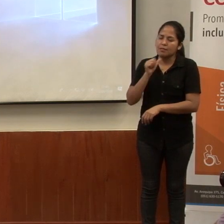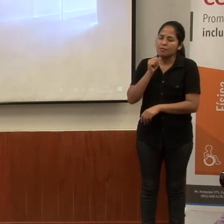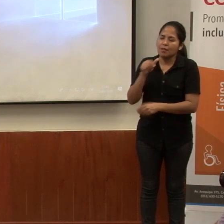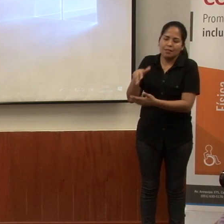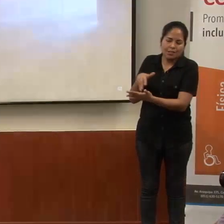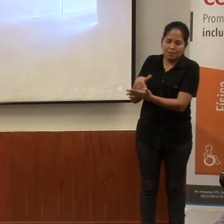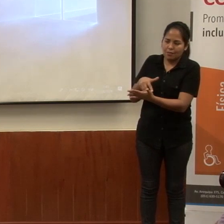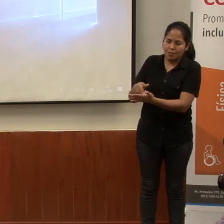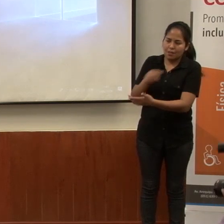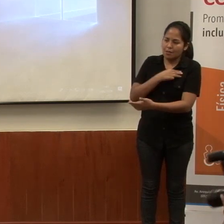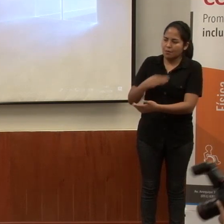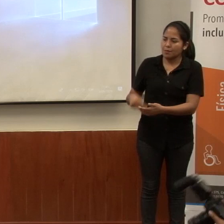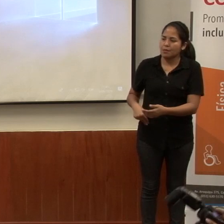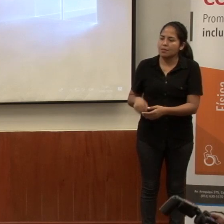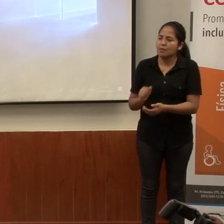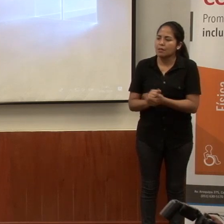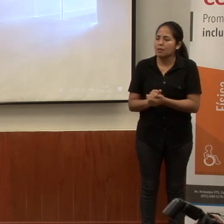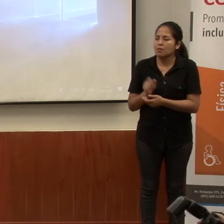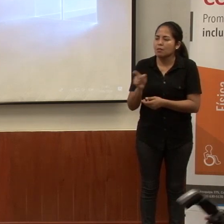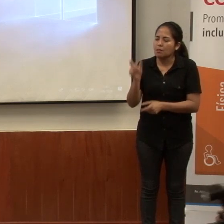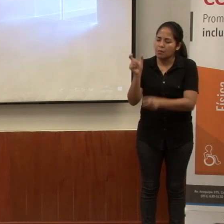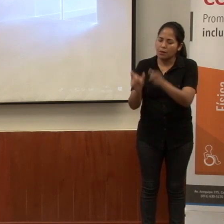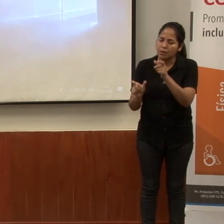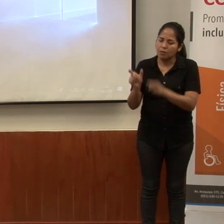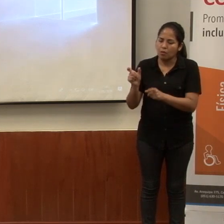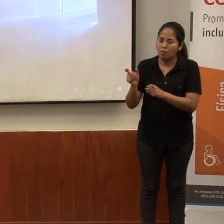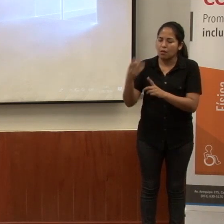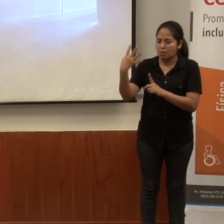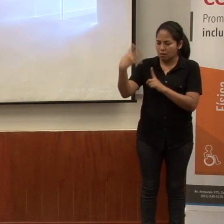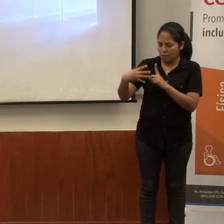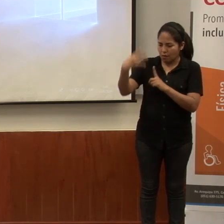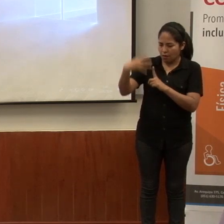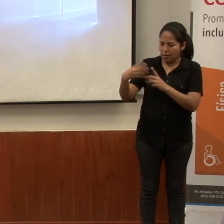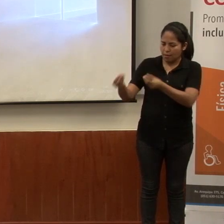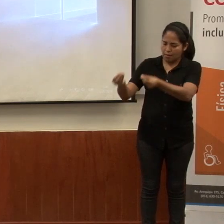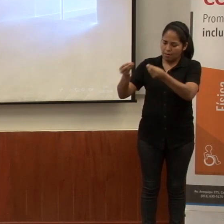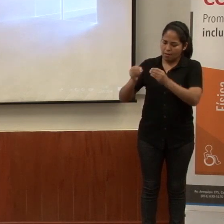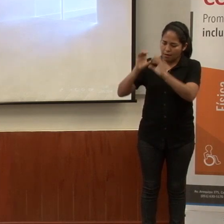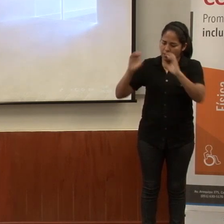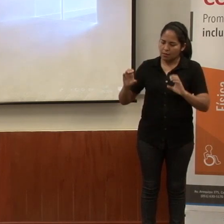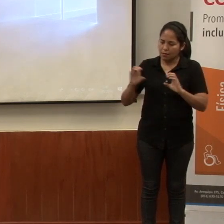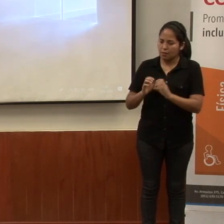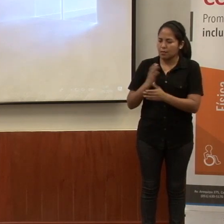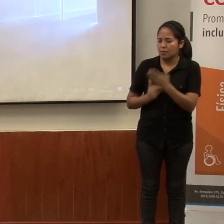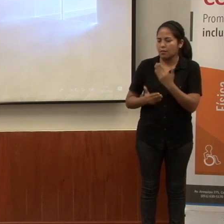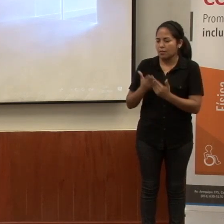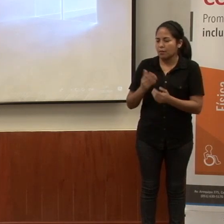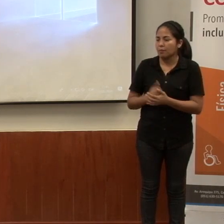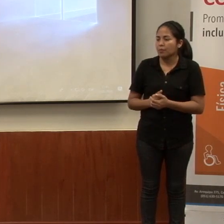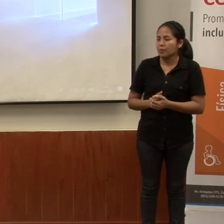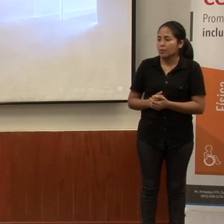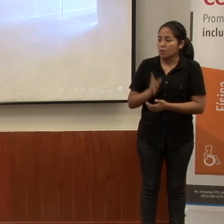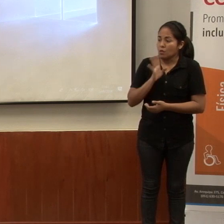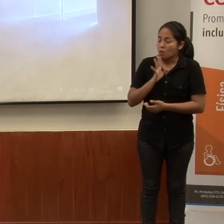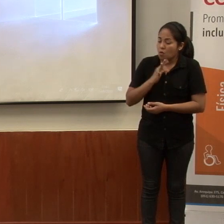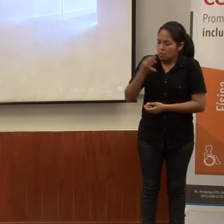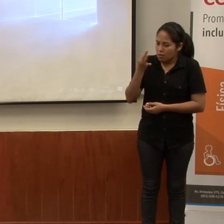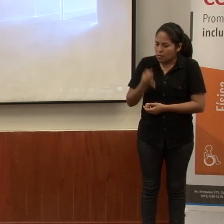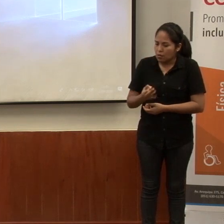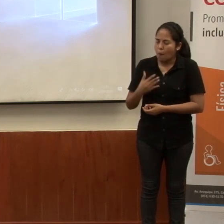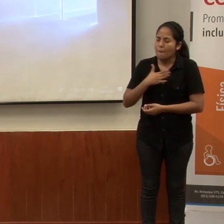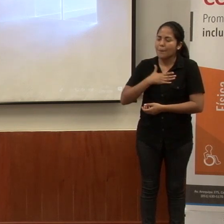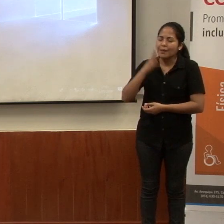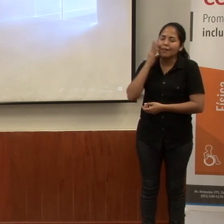en el ministerio y de las personas que están evaluando para dar la certificación. Y lo digo porque yo he pasado